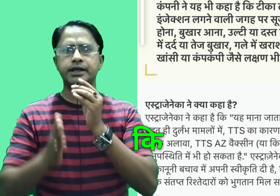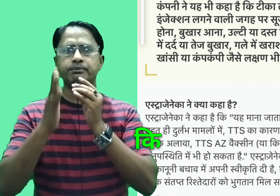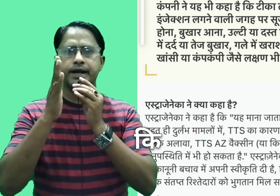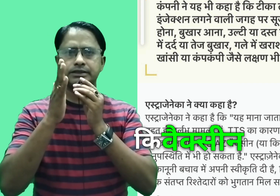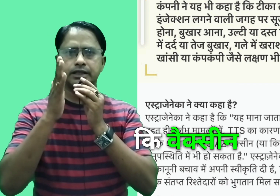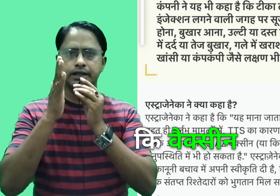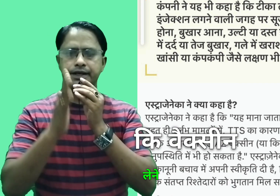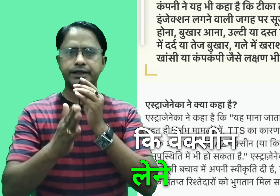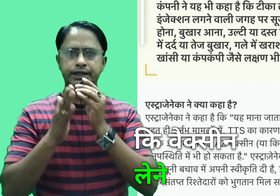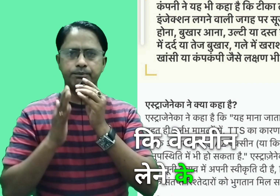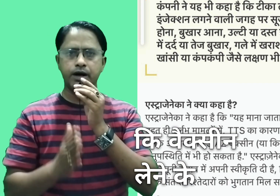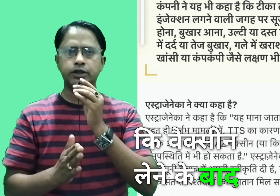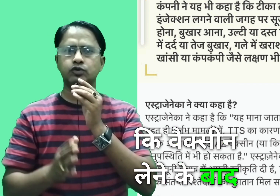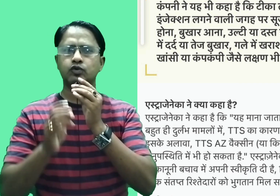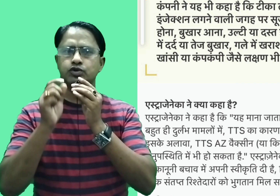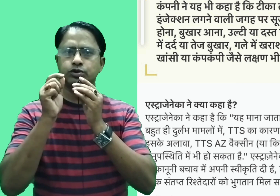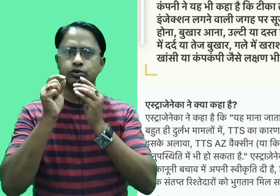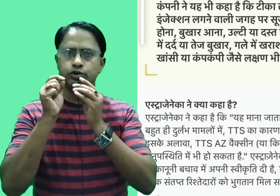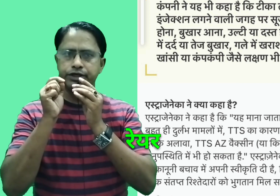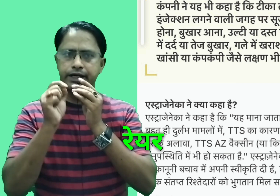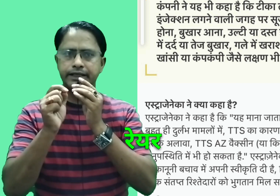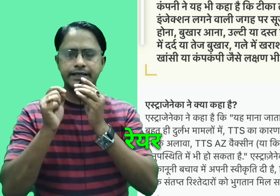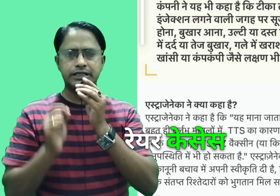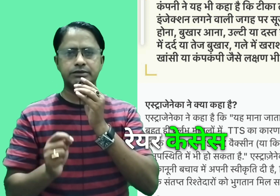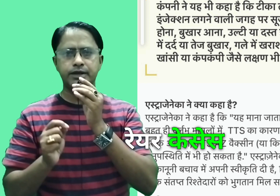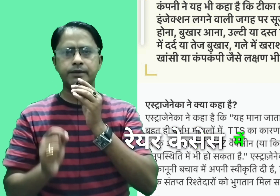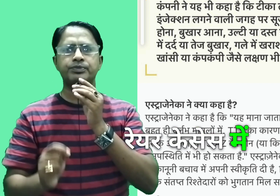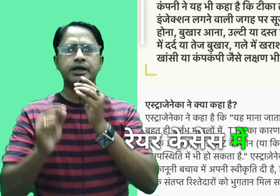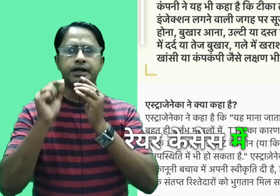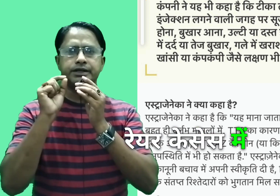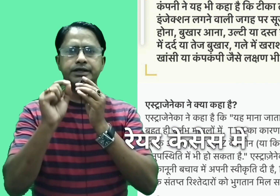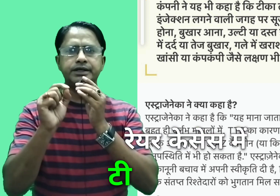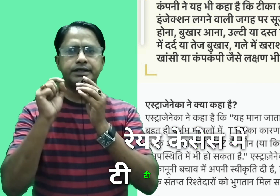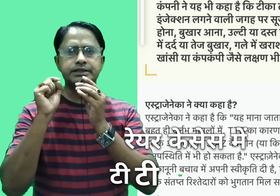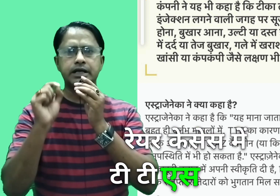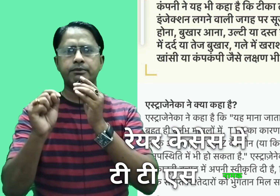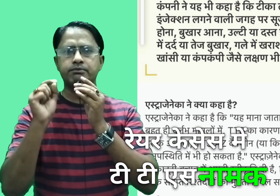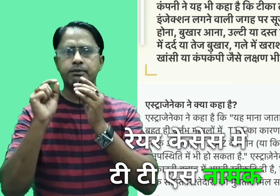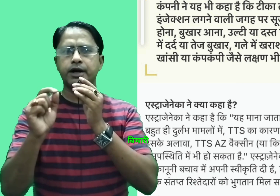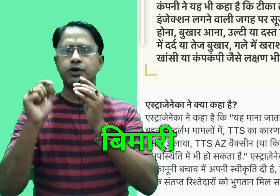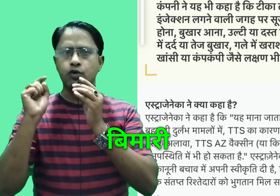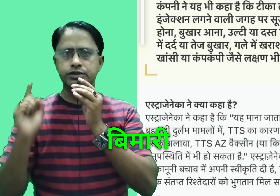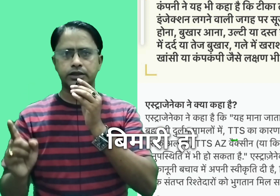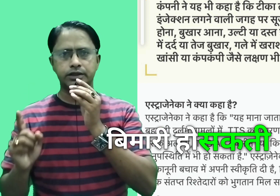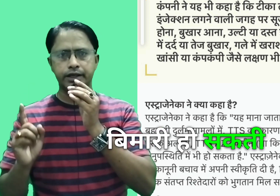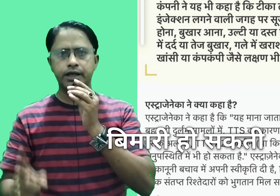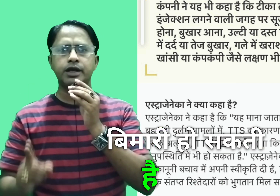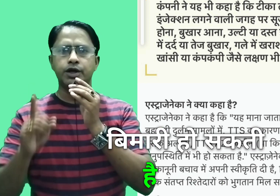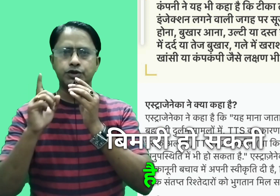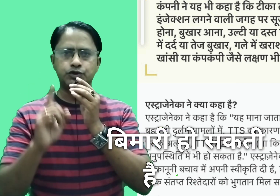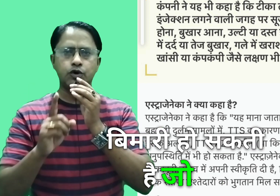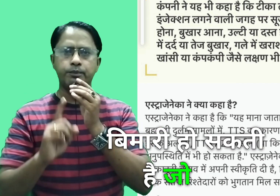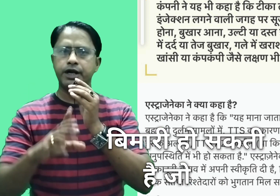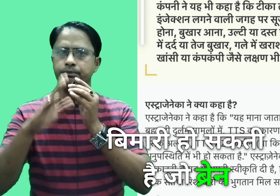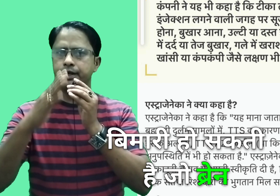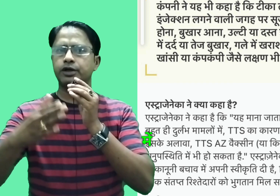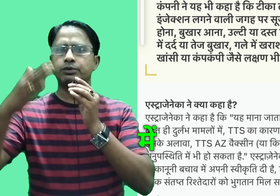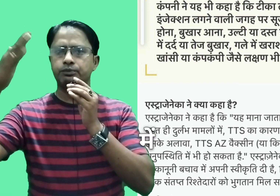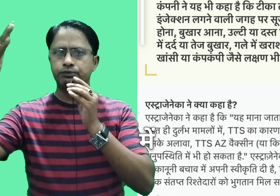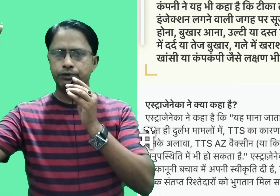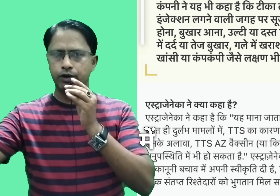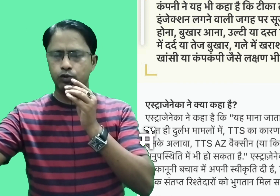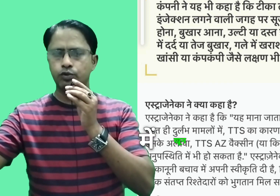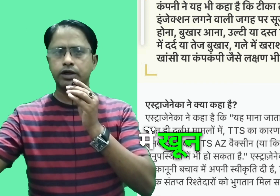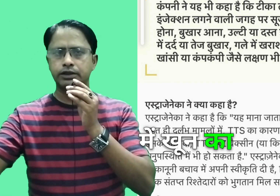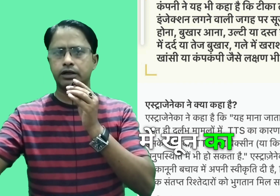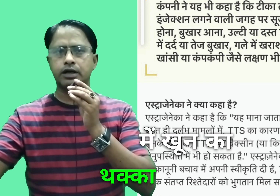है कि वैक्सीन लेने के बाद कुछ रेयर केसेस में TTS नामक बीमारी हो सकती है जो ब्रेन में